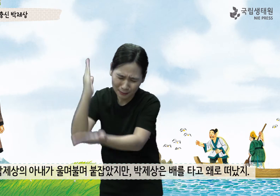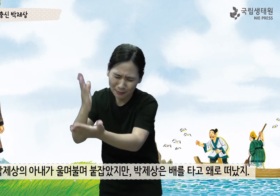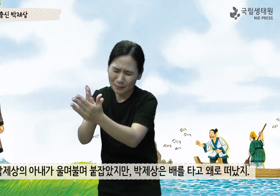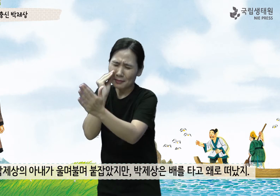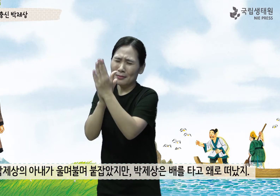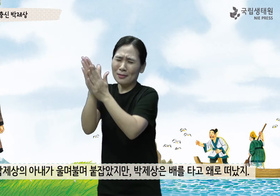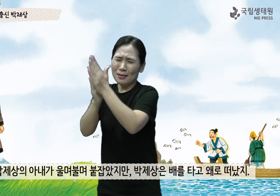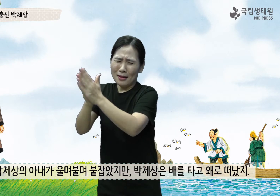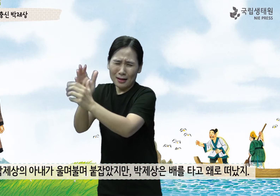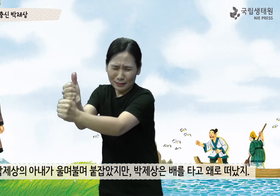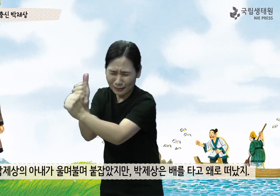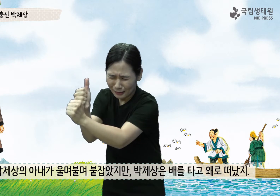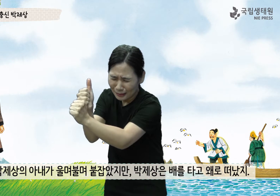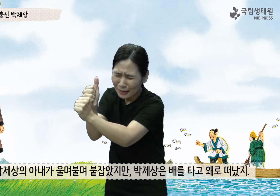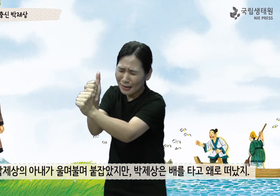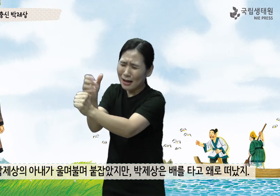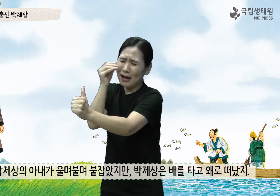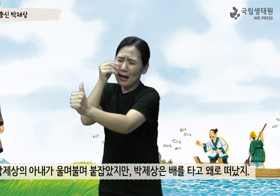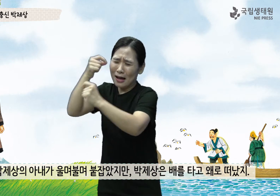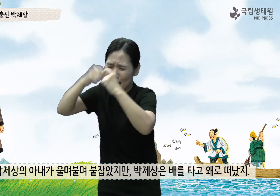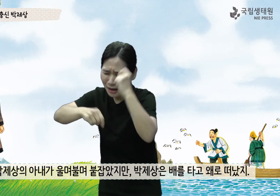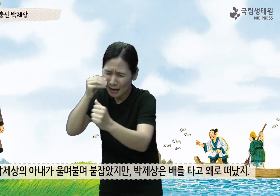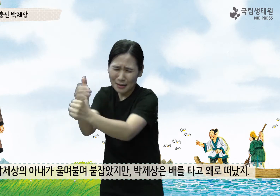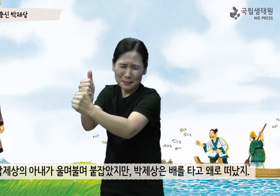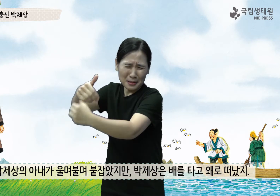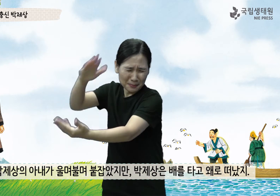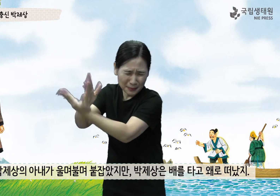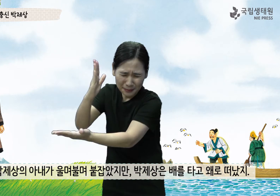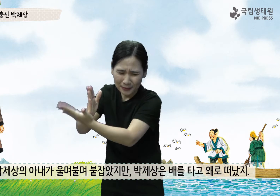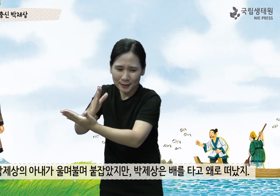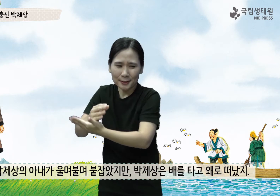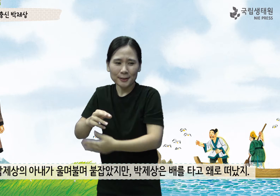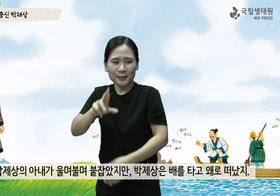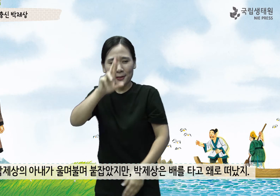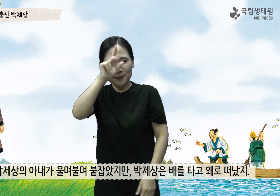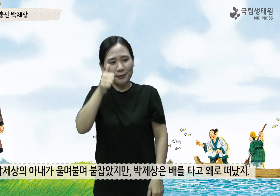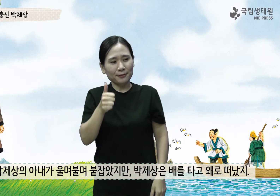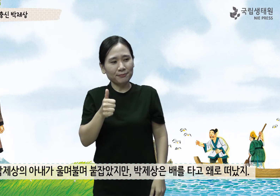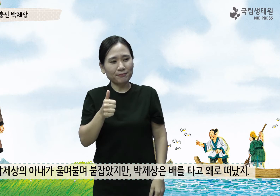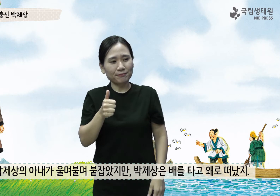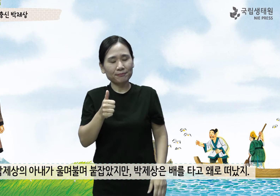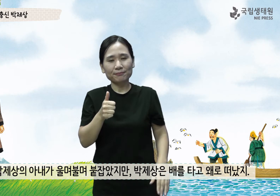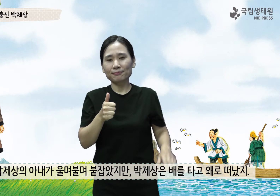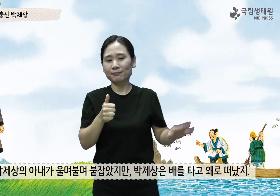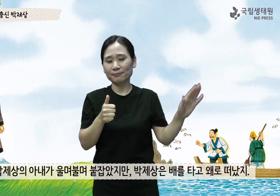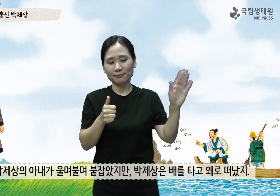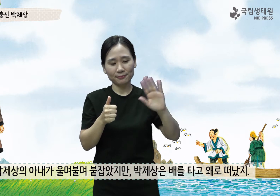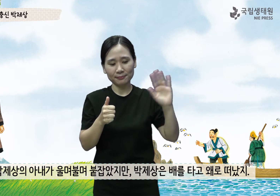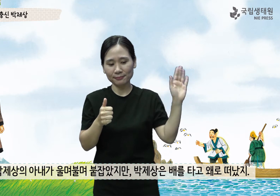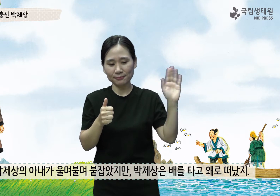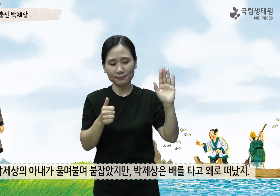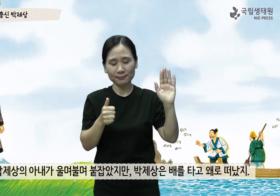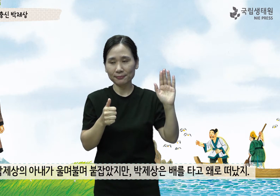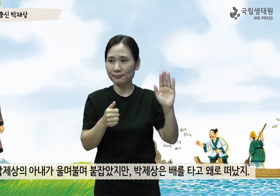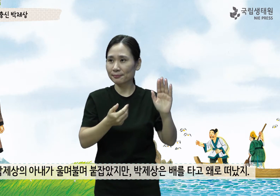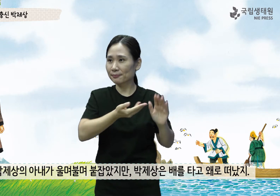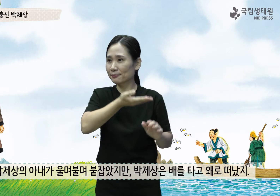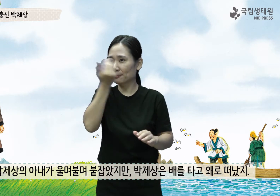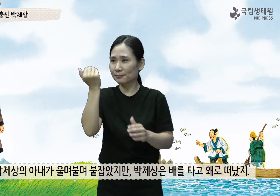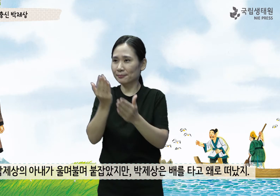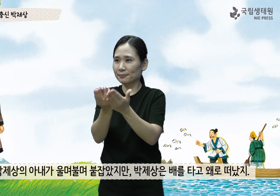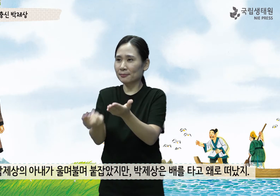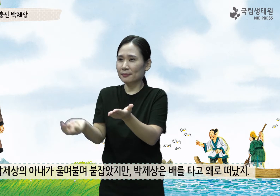박재상의 아내가 울며 불며 붙잡았지만 박재상은 배를 타고 외로